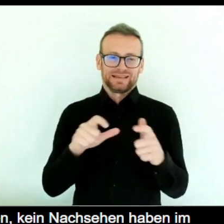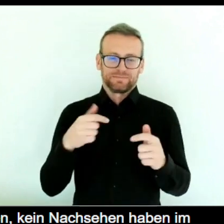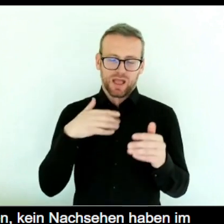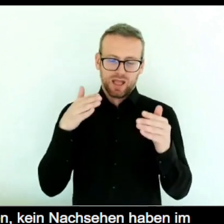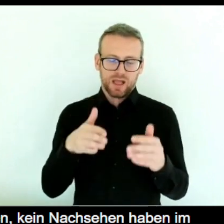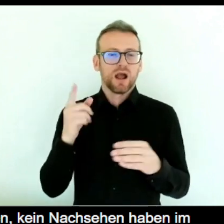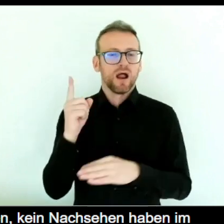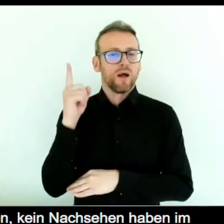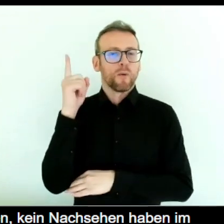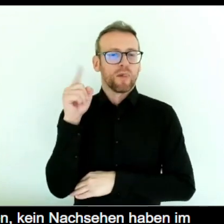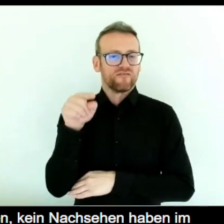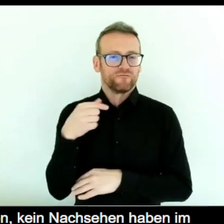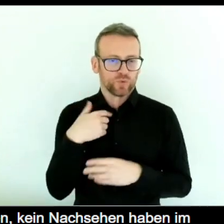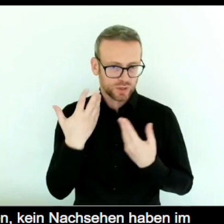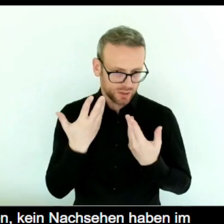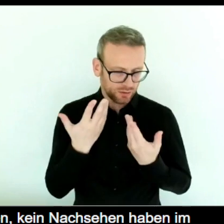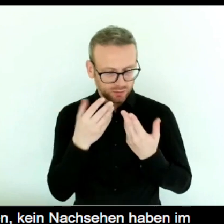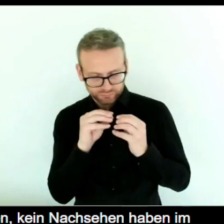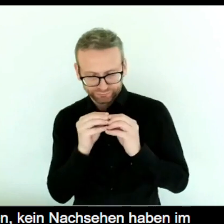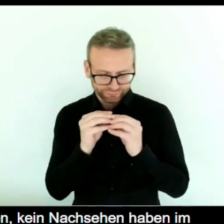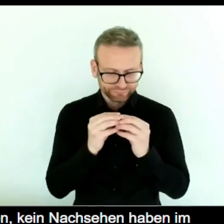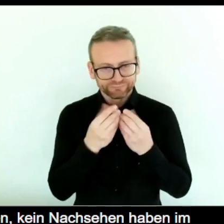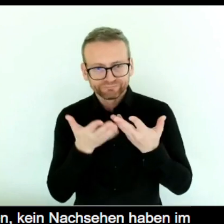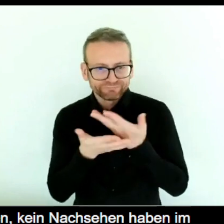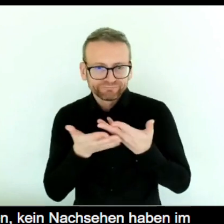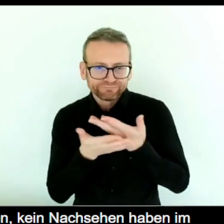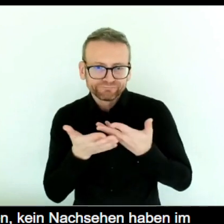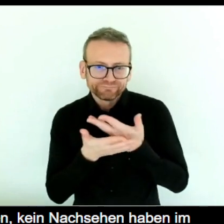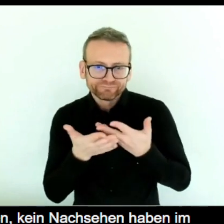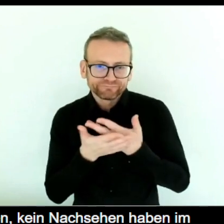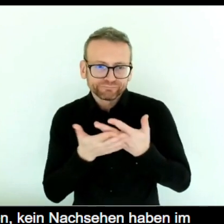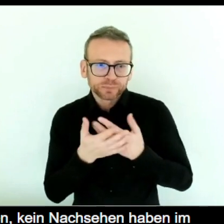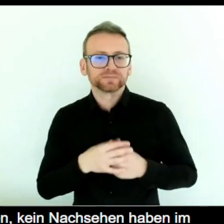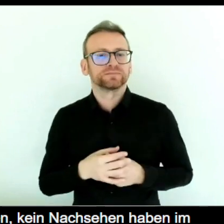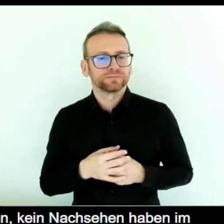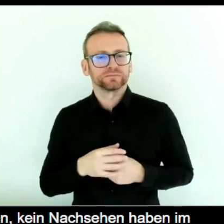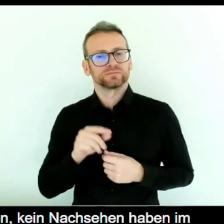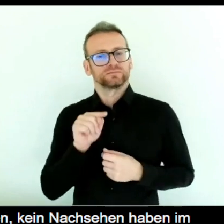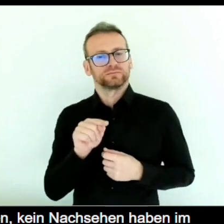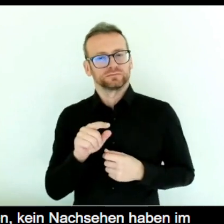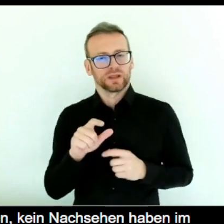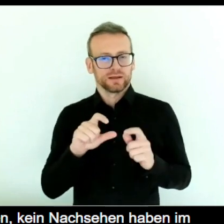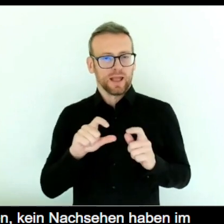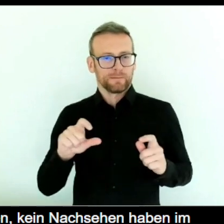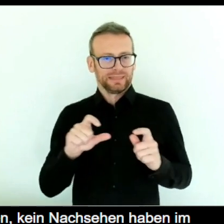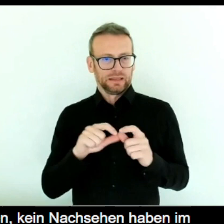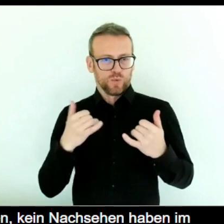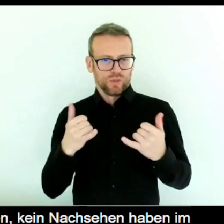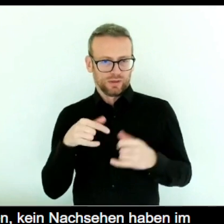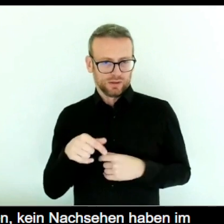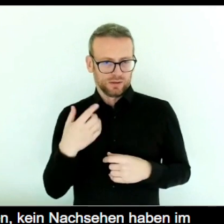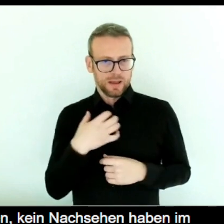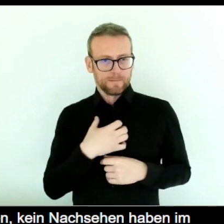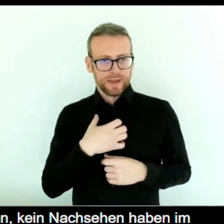brauchen einen flächendeckenden und beschleunigten Ausbau des Mobilfunks als wichtiges politisches und gesellschaftliches Anliegen. Und unverzichtbar für Bayern als